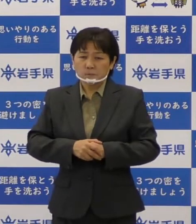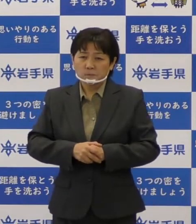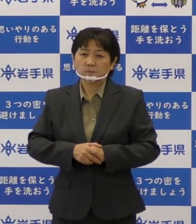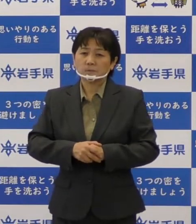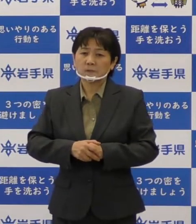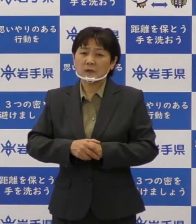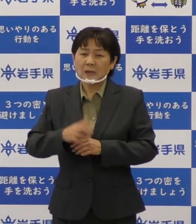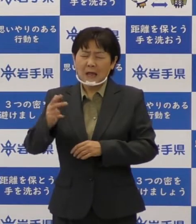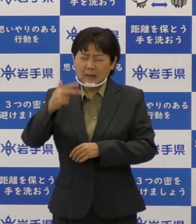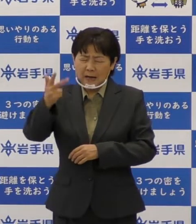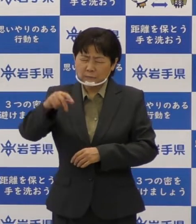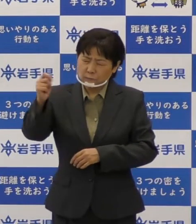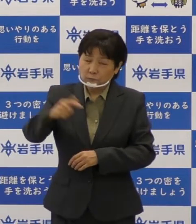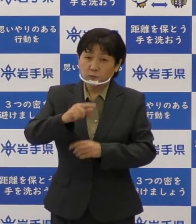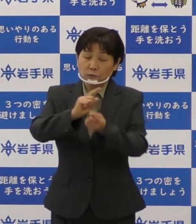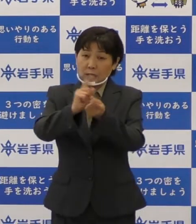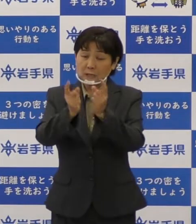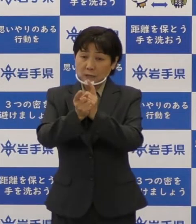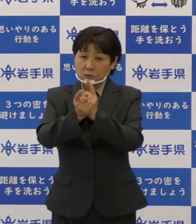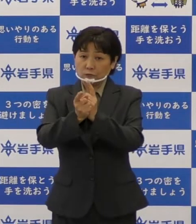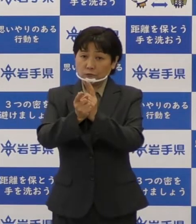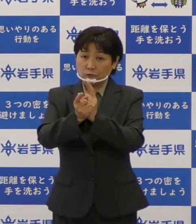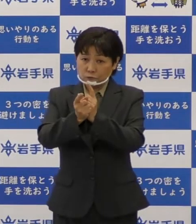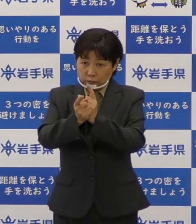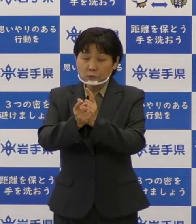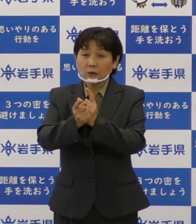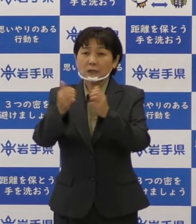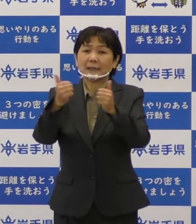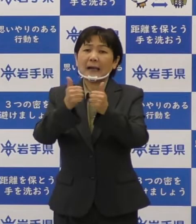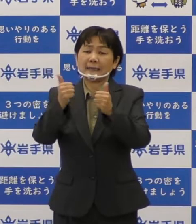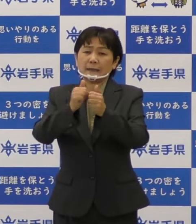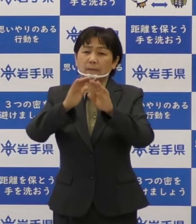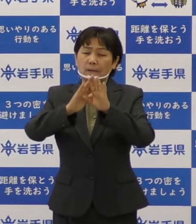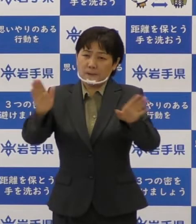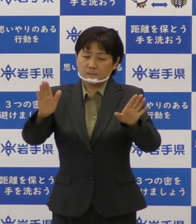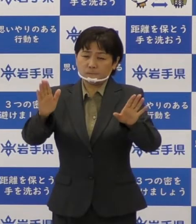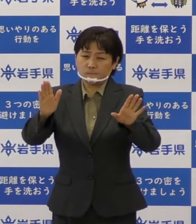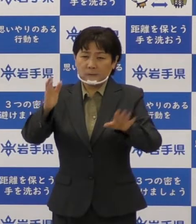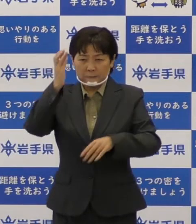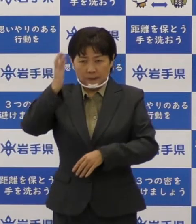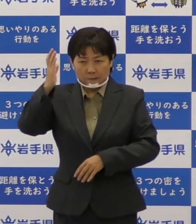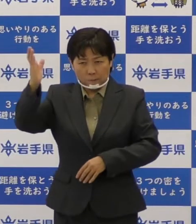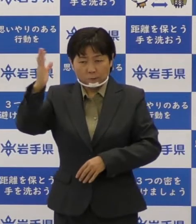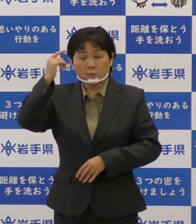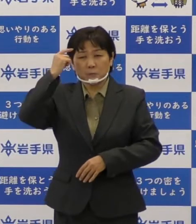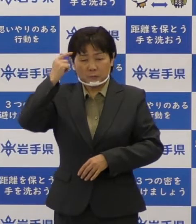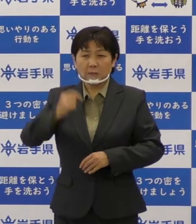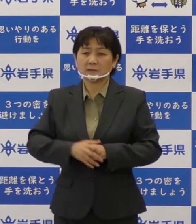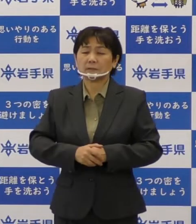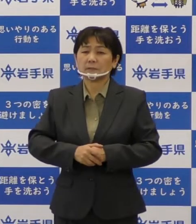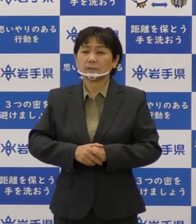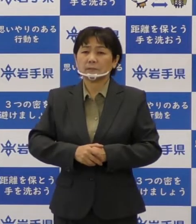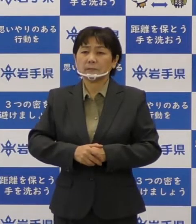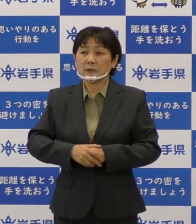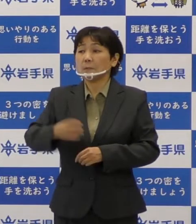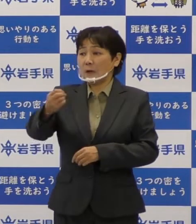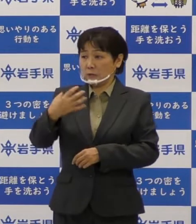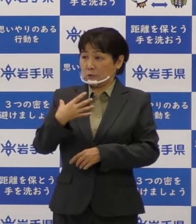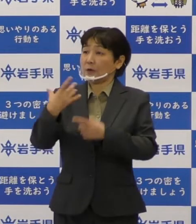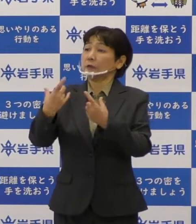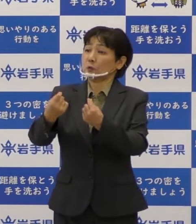策本部委員会を切ることになるんじゃないかと思います。で、指摘あったように